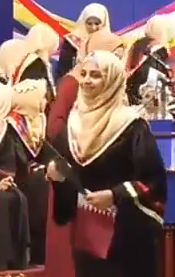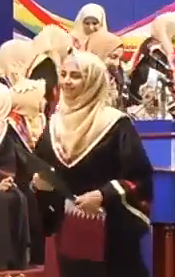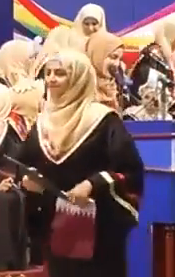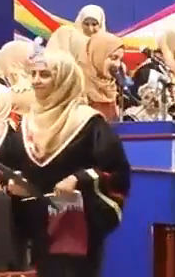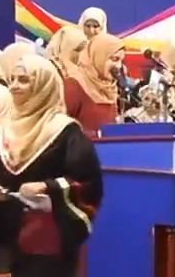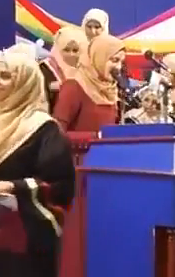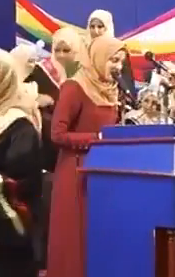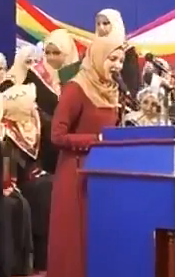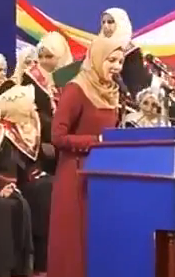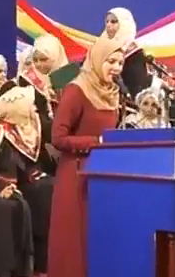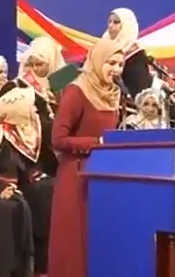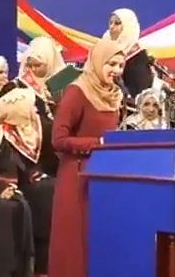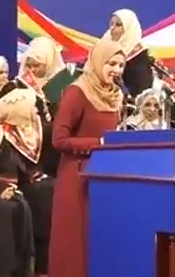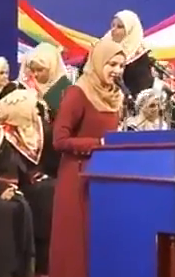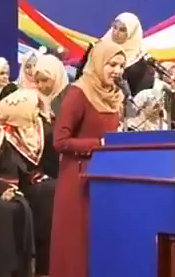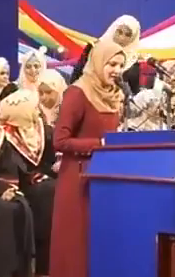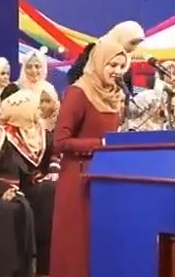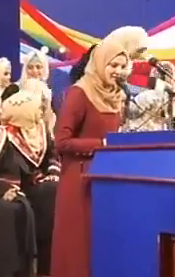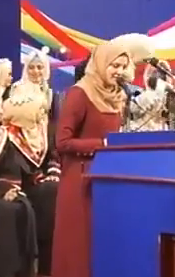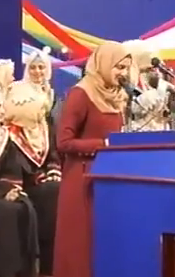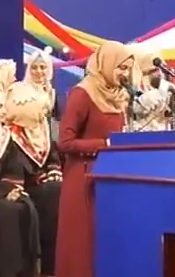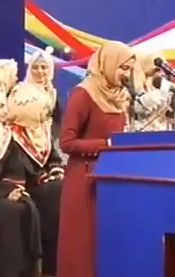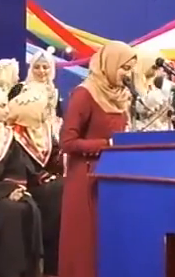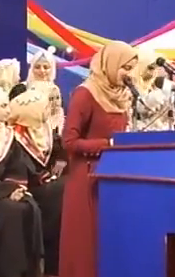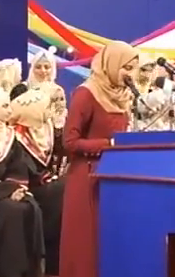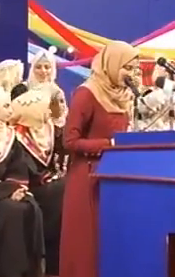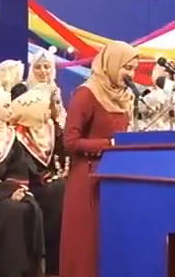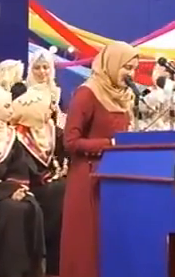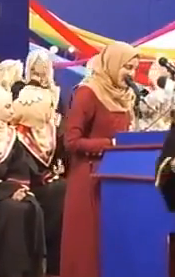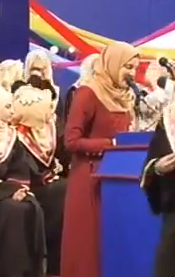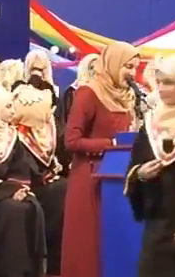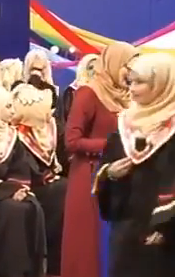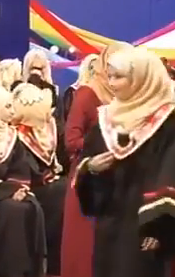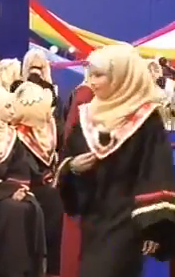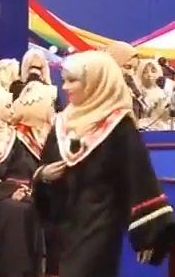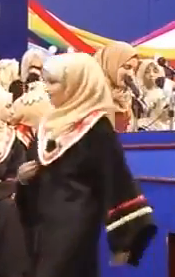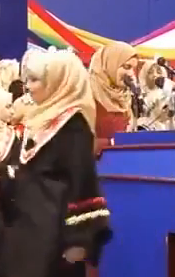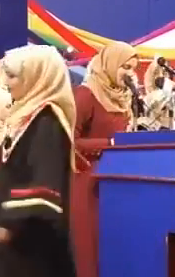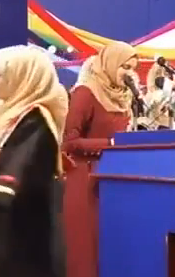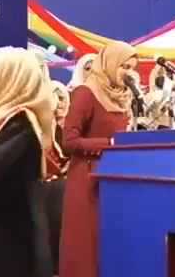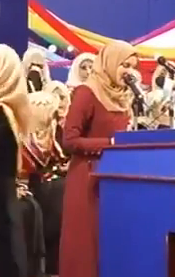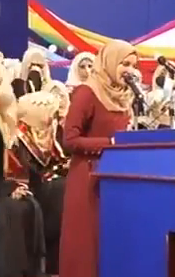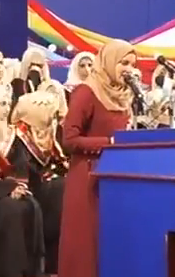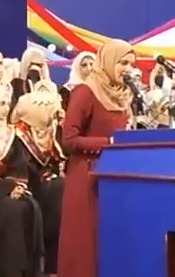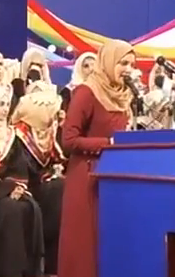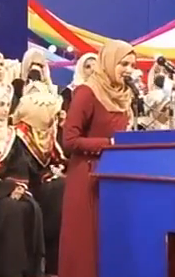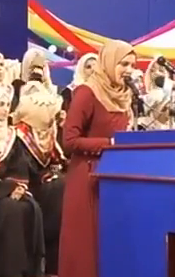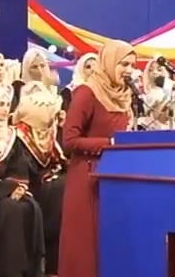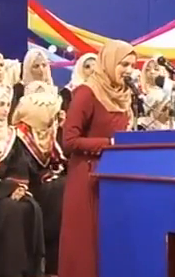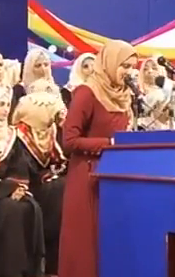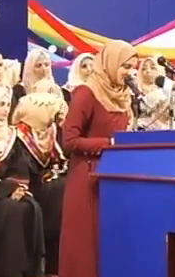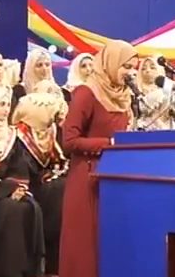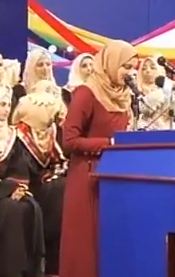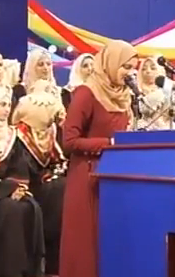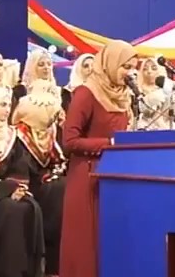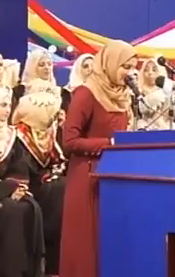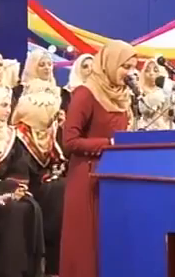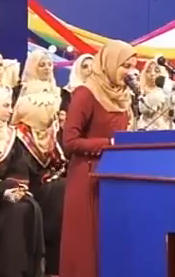هبة محمد رزق ماضي، هبة محمد شعيب خطاب،